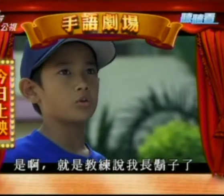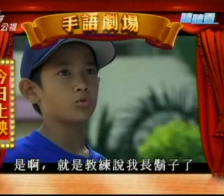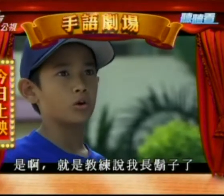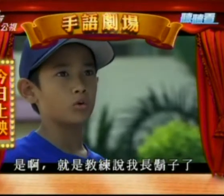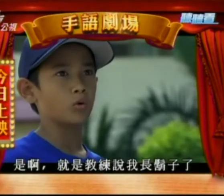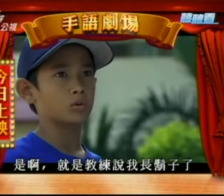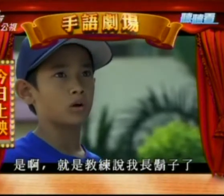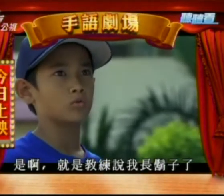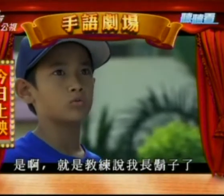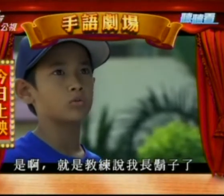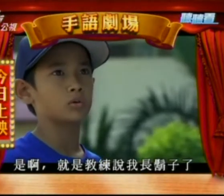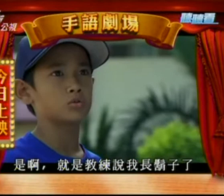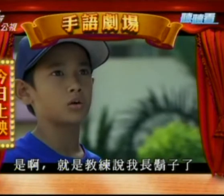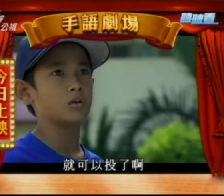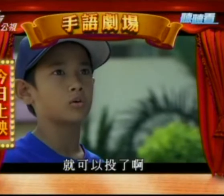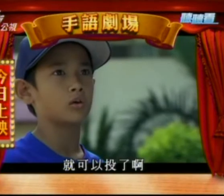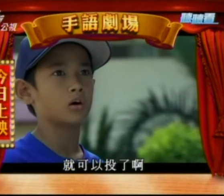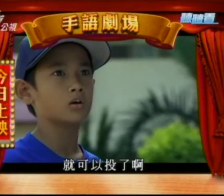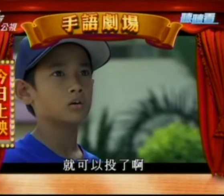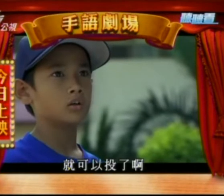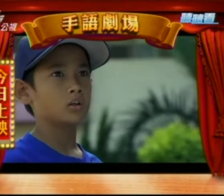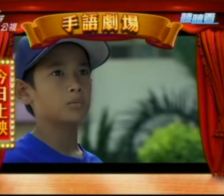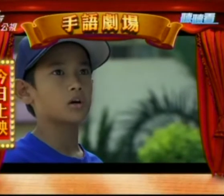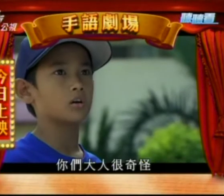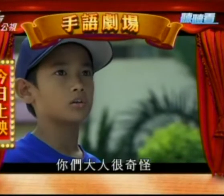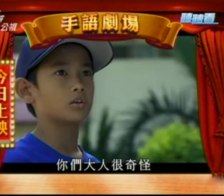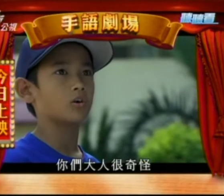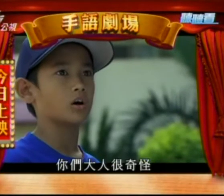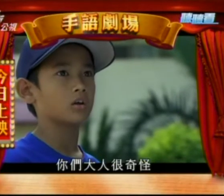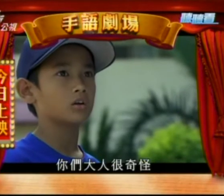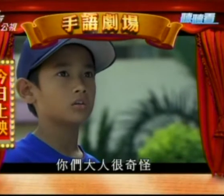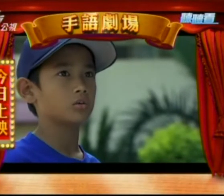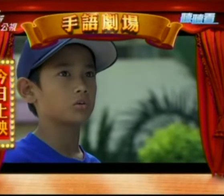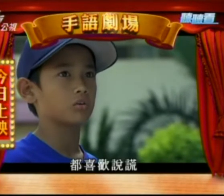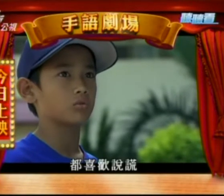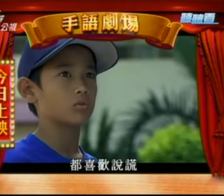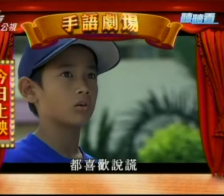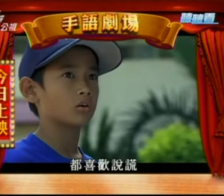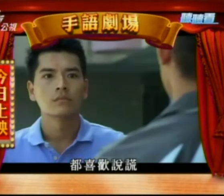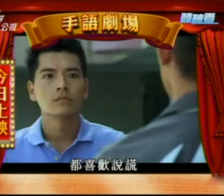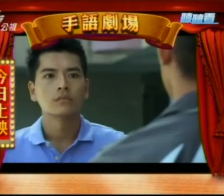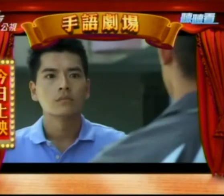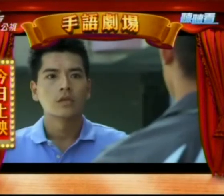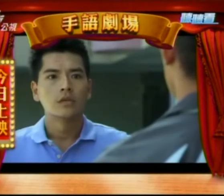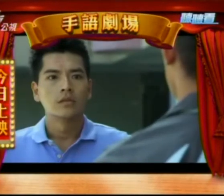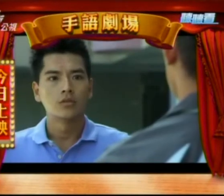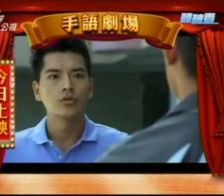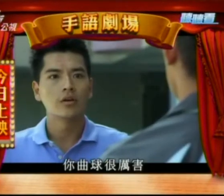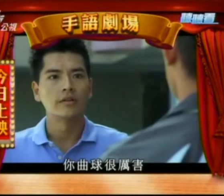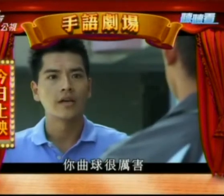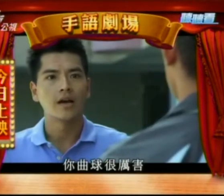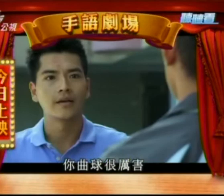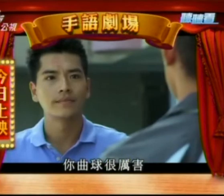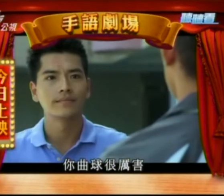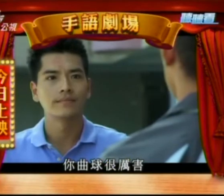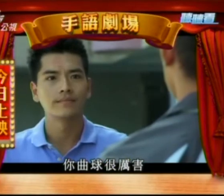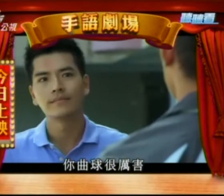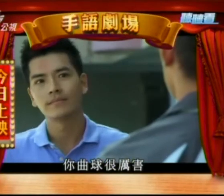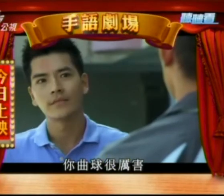教练说我长胡子了就可以投了。你们大人很奇怪，都喜欢说谎。 你曲球很厉害，